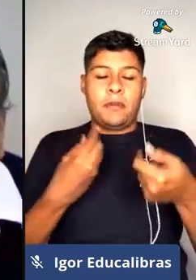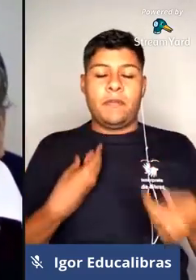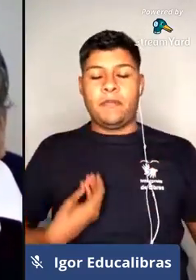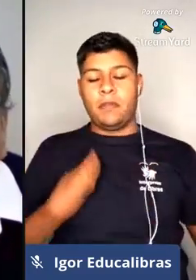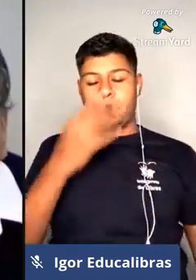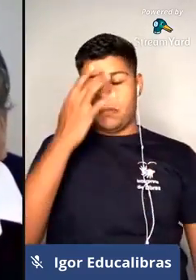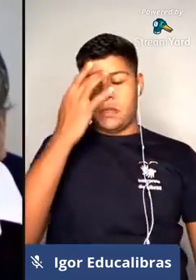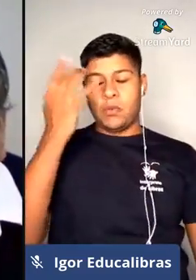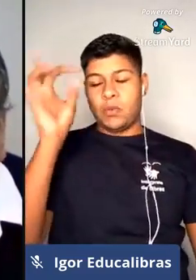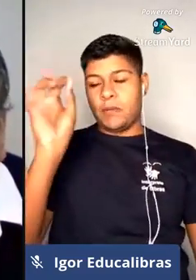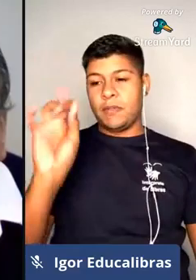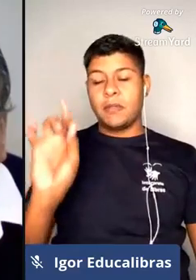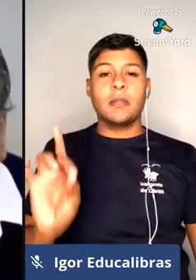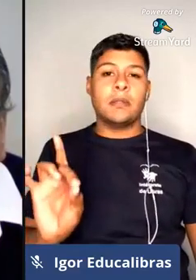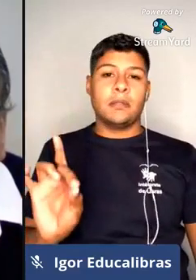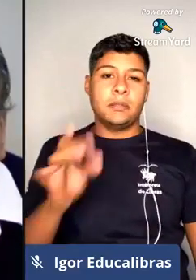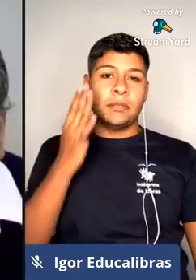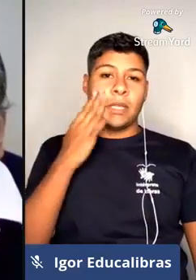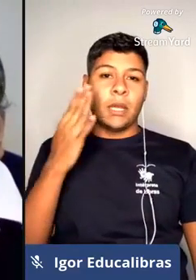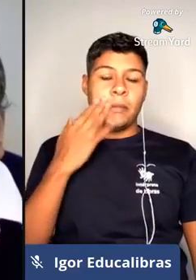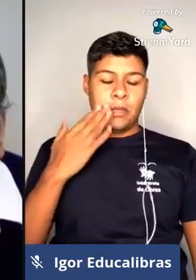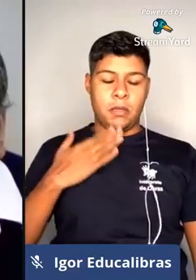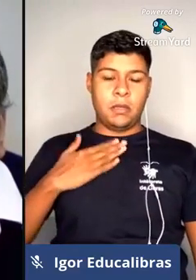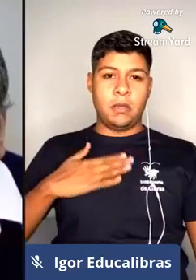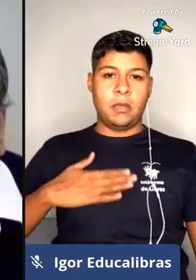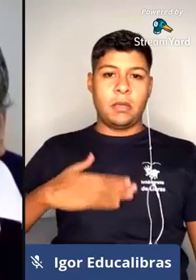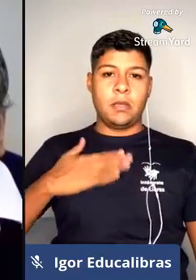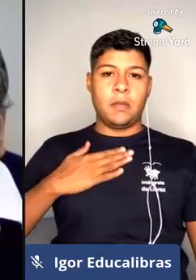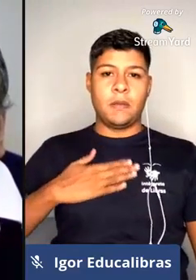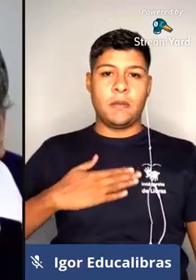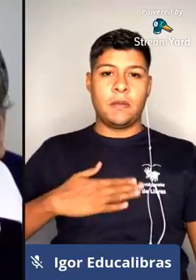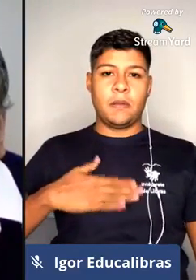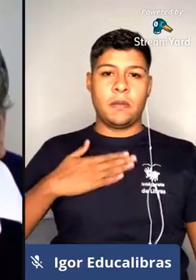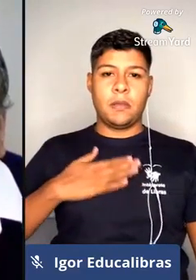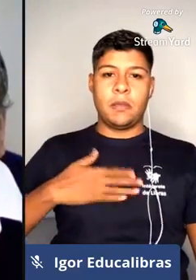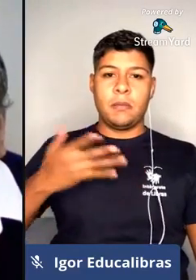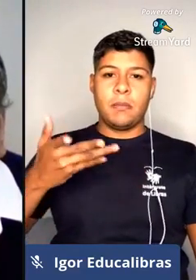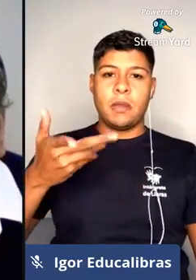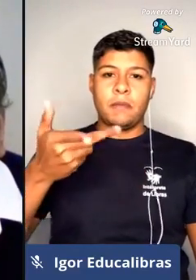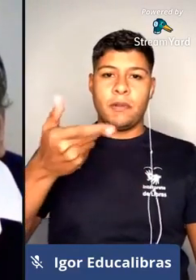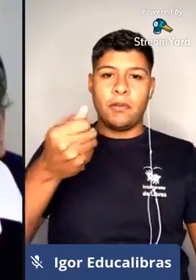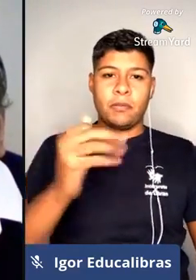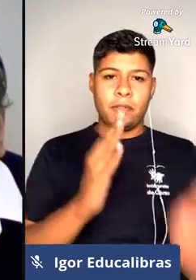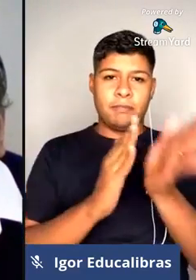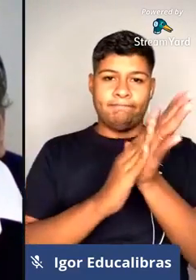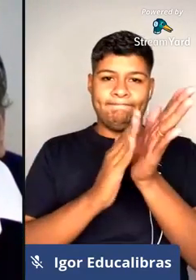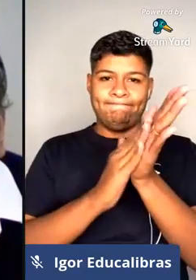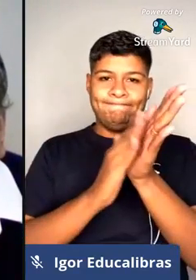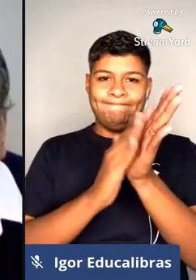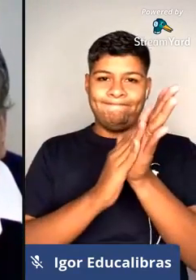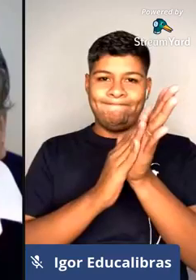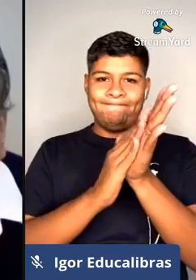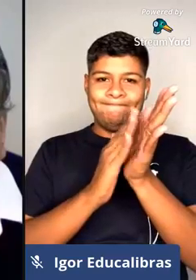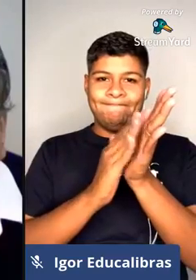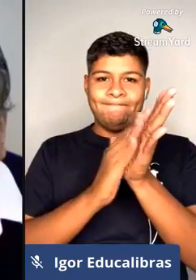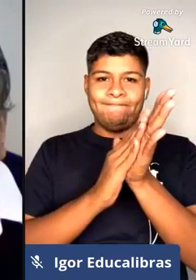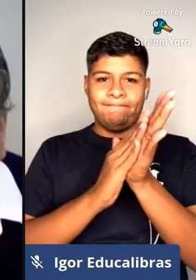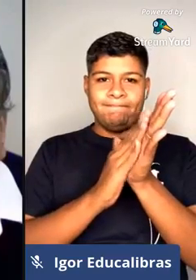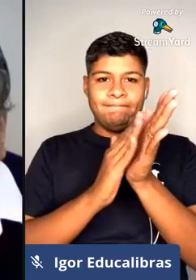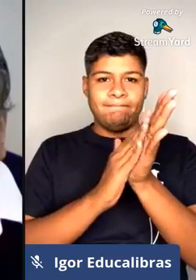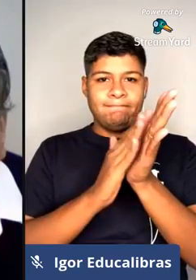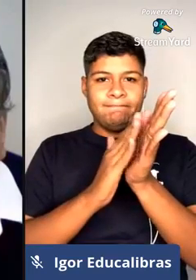com deficiência, com uma serenidade emblemática, porque conflitos que